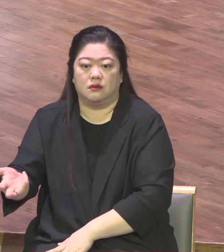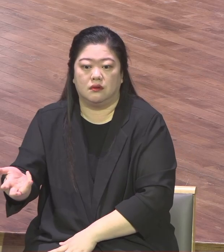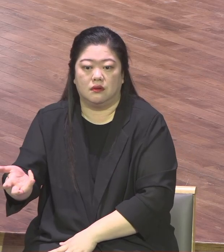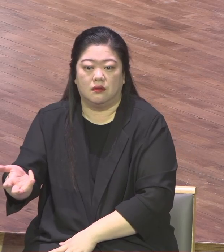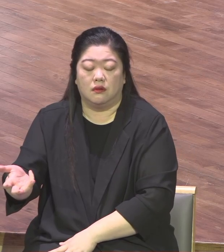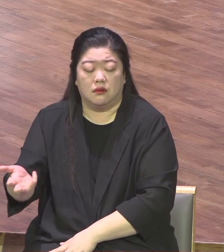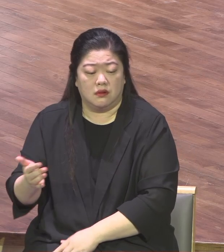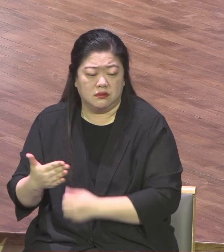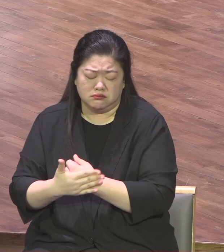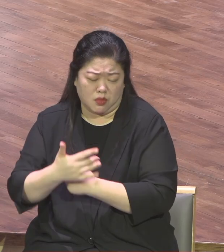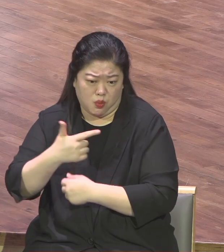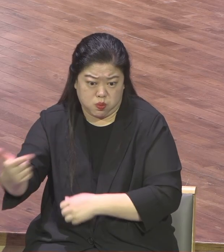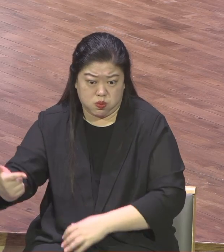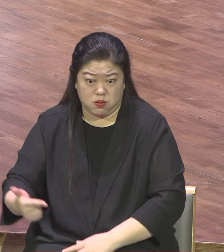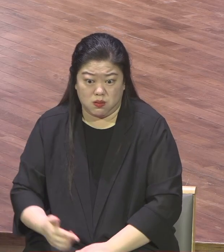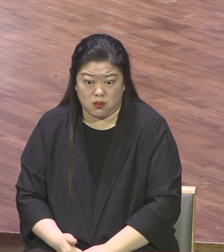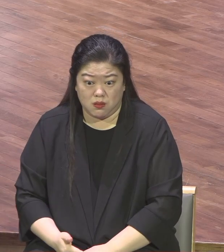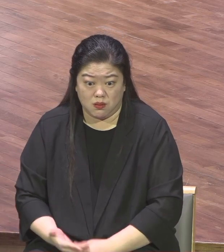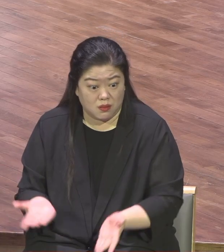아멘.